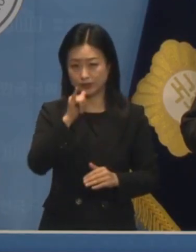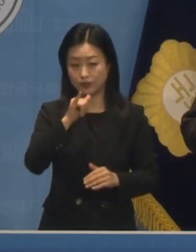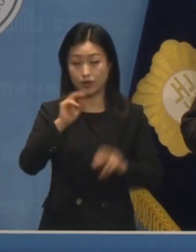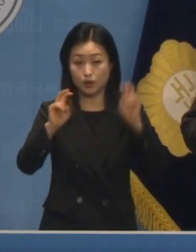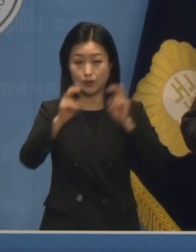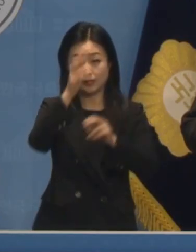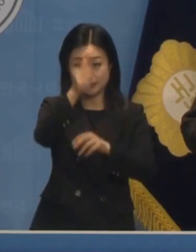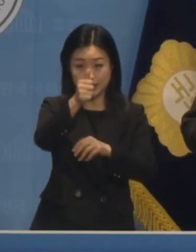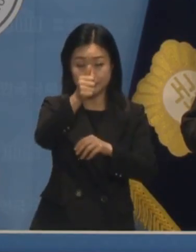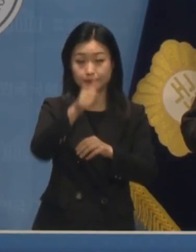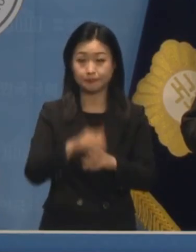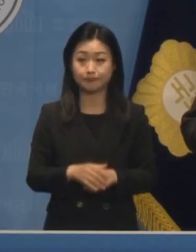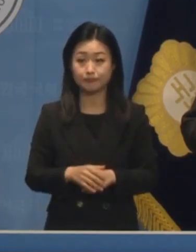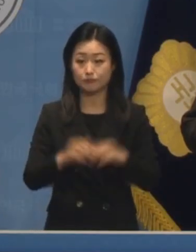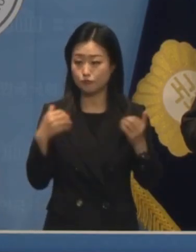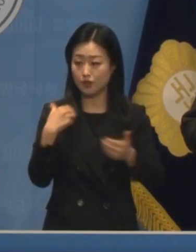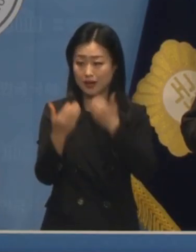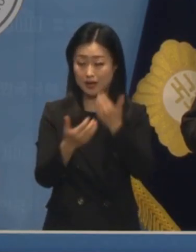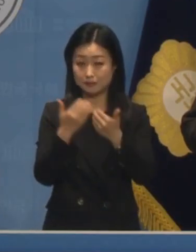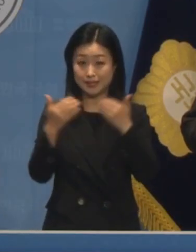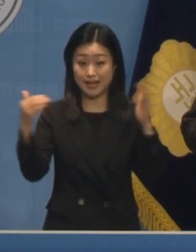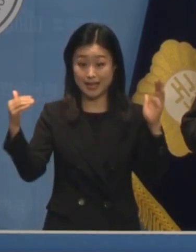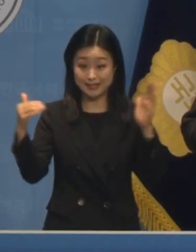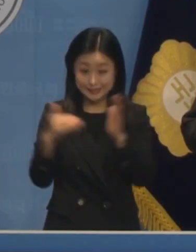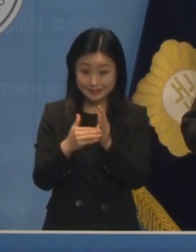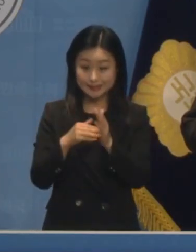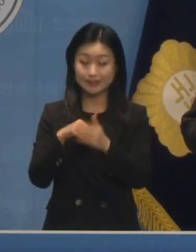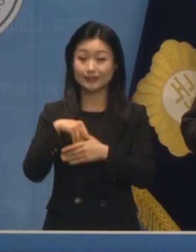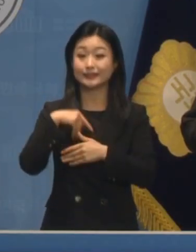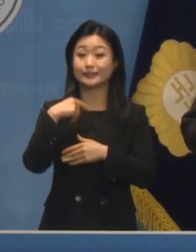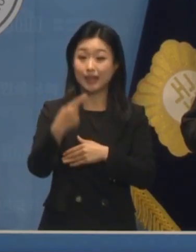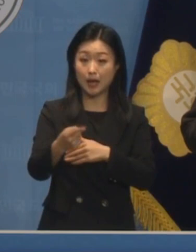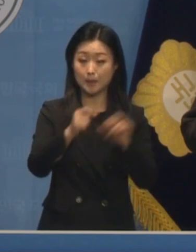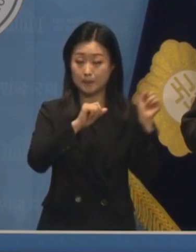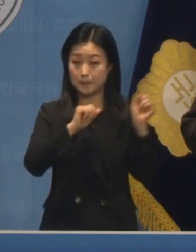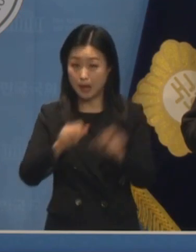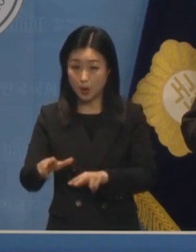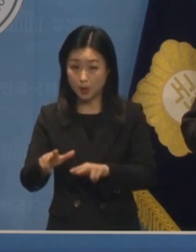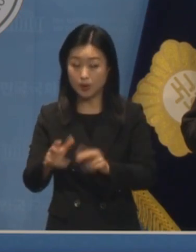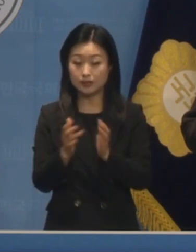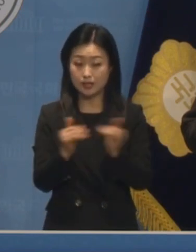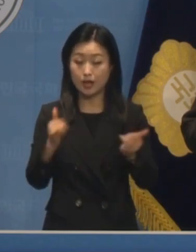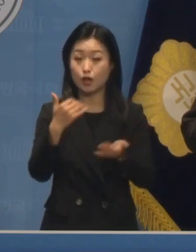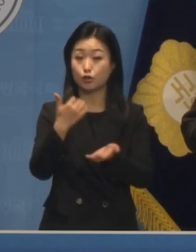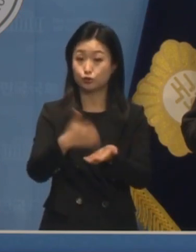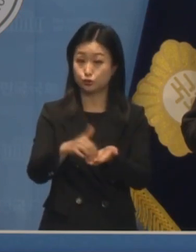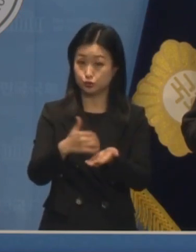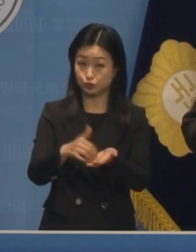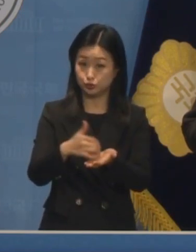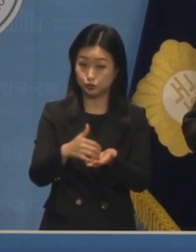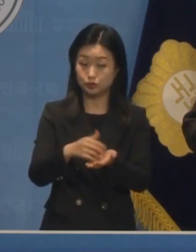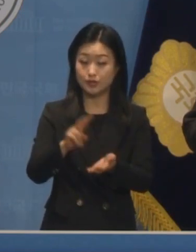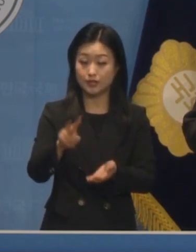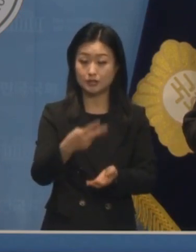공사는 국정감사가 끝나기를 기다렸다는 뜻이 곧바로 인력을